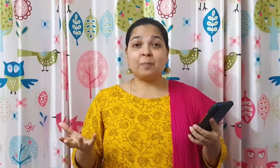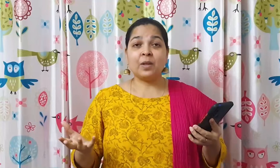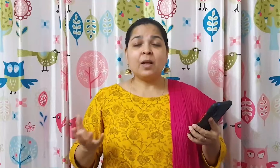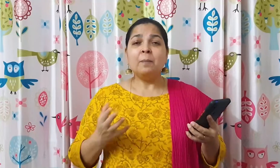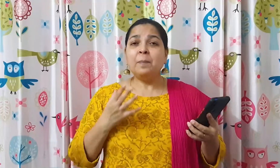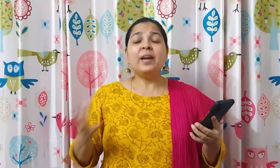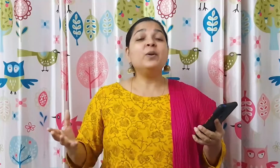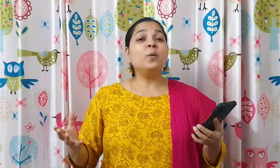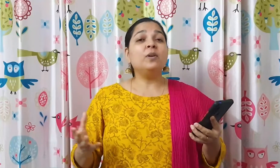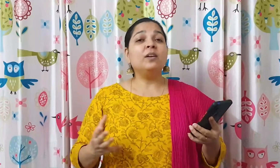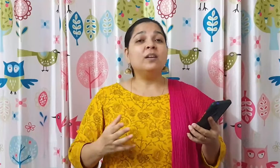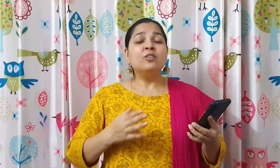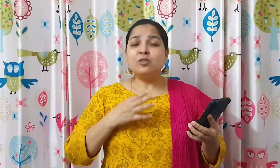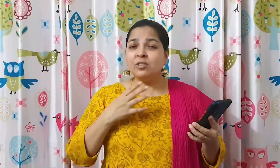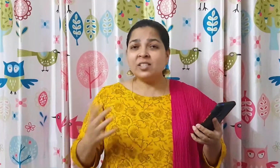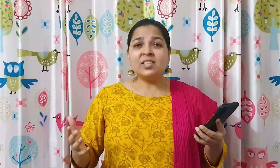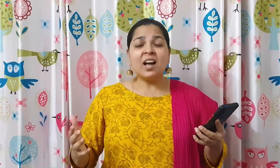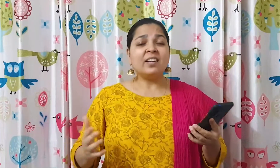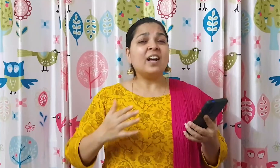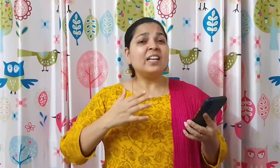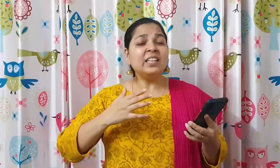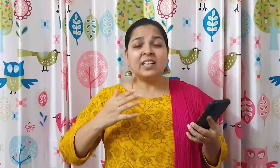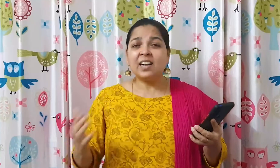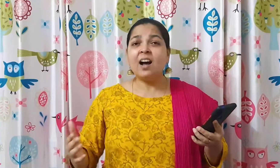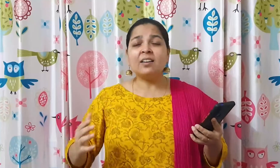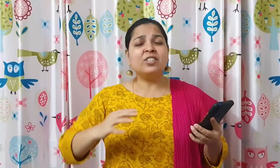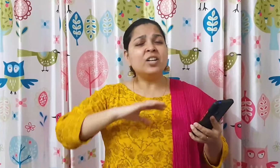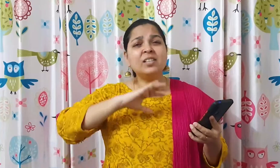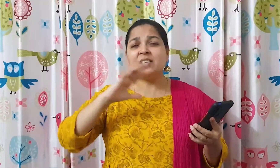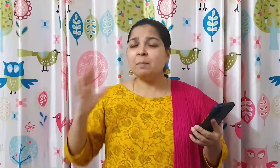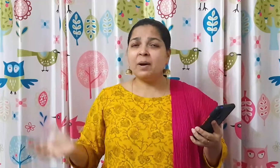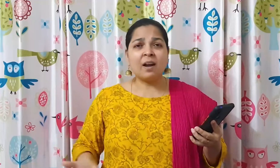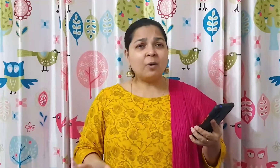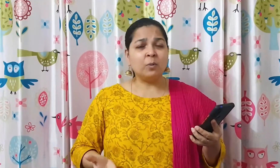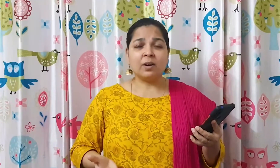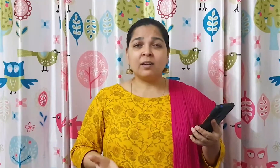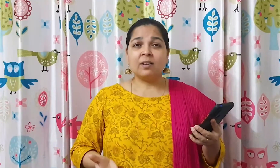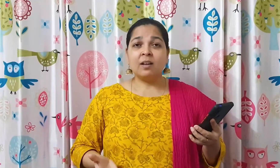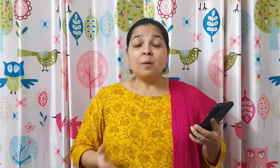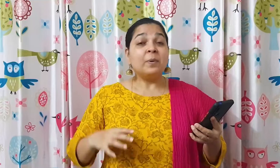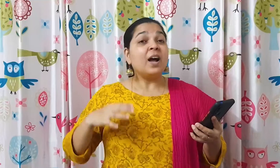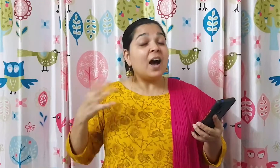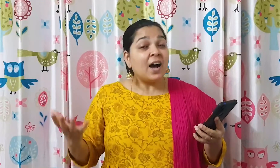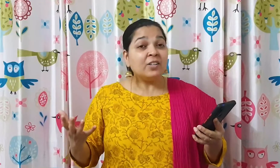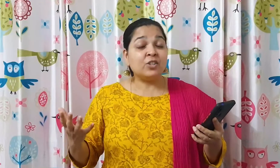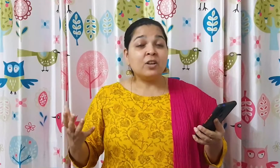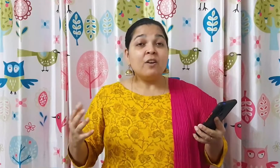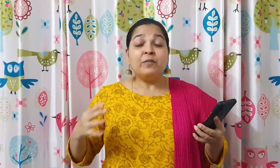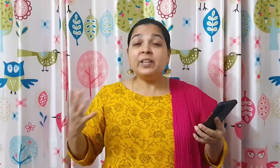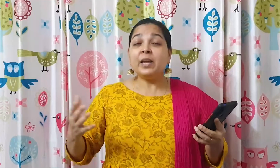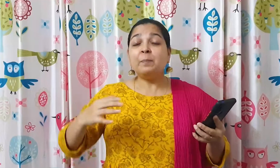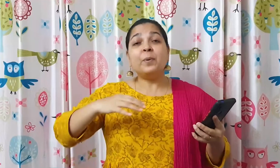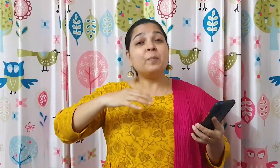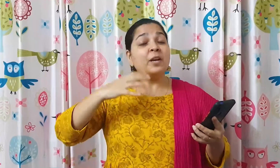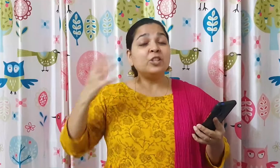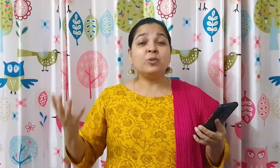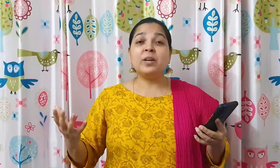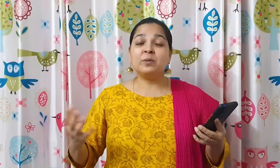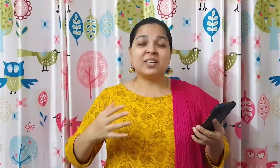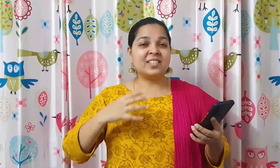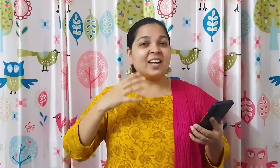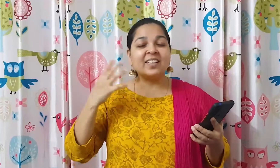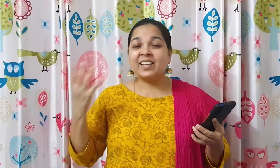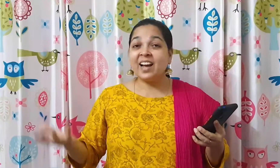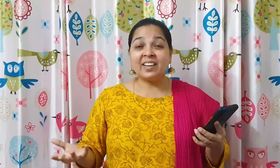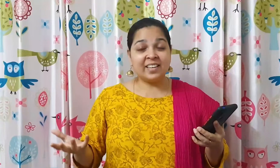জন্তু, উদ্ভিদত ফল আৰু সেই একে জাতীয় উদ্ভিদৰ বীজসমূহে যাতে আৰু উদ্ভিদ